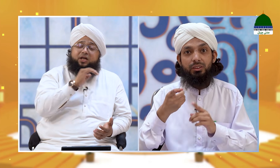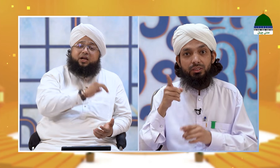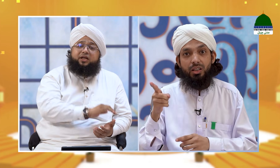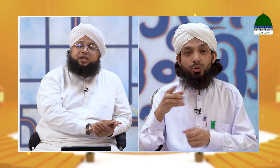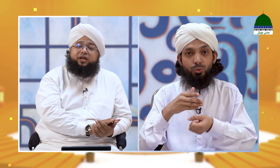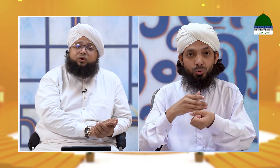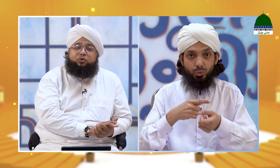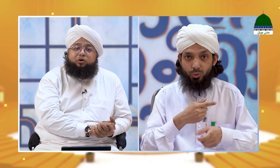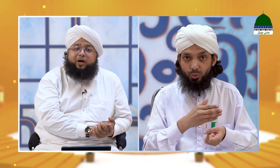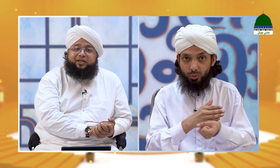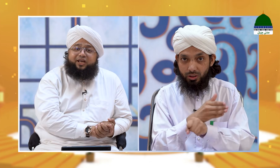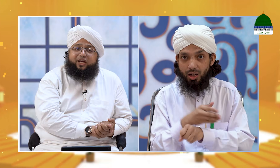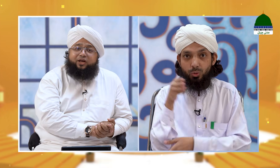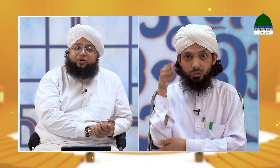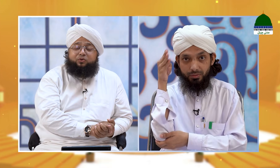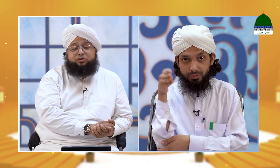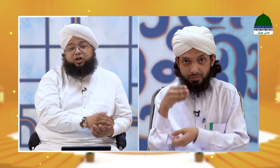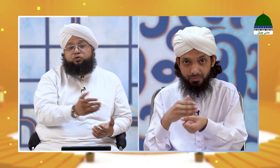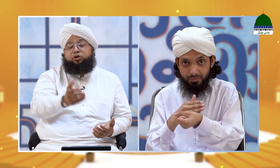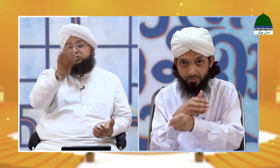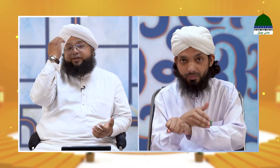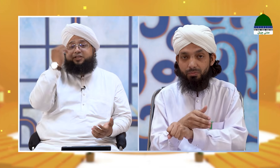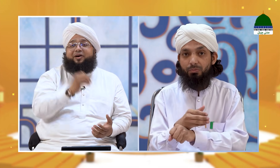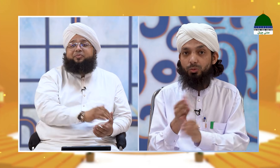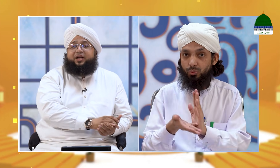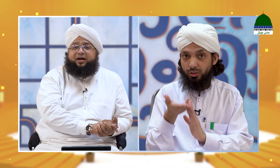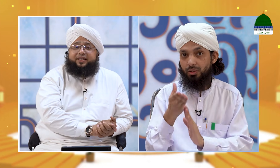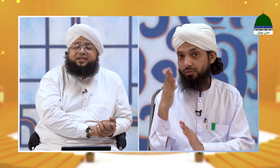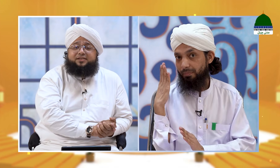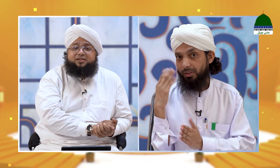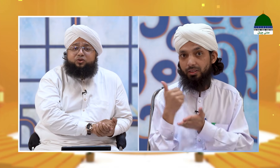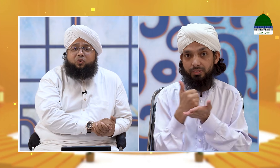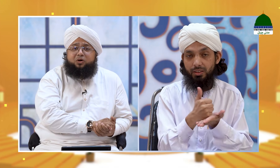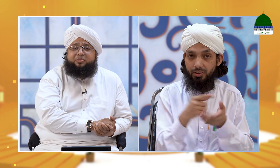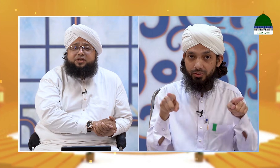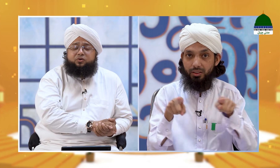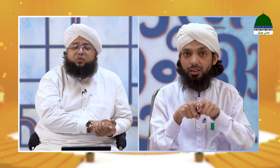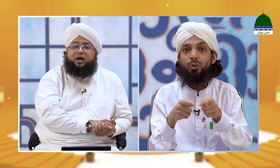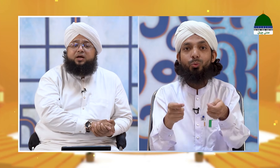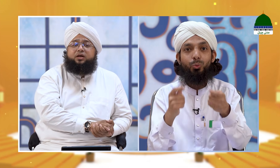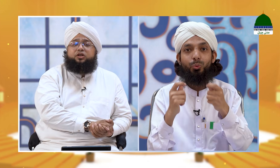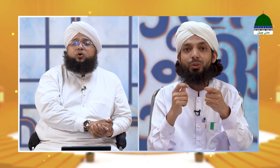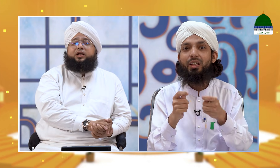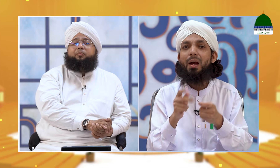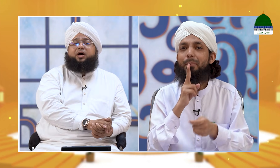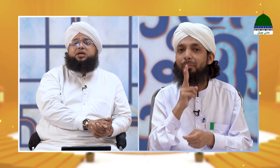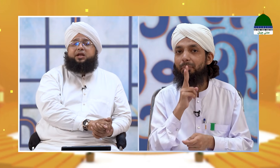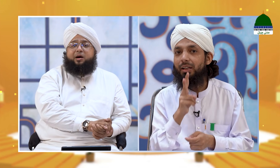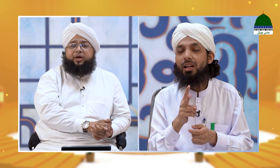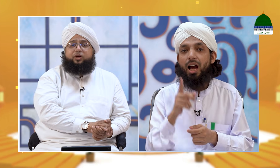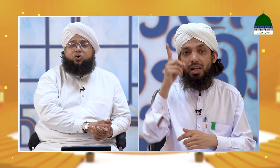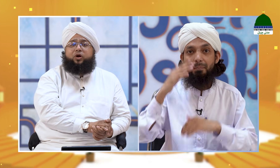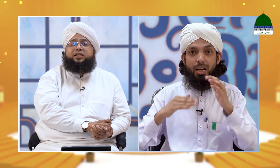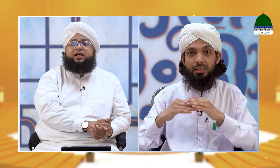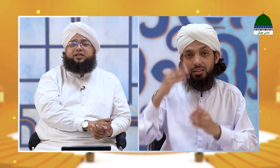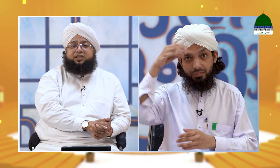ابراہیم ادا کرنے کے لیے اونٹ قربان کیے، اس طرح اتنا زیادہ ثواب مل رہا ہے۔ اس کے ساتھ ساتھ گھوڑوں کا بھی ذکر ہوا کہ جو اللہ پاک کی راہ